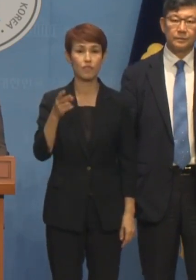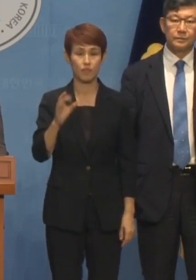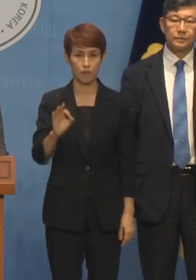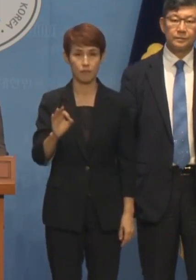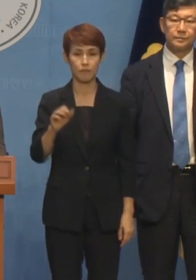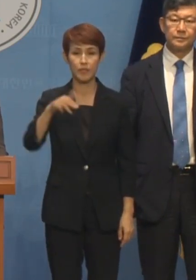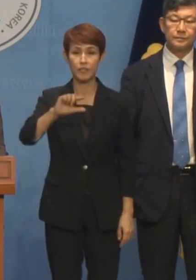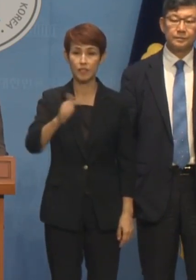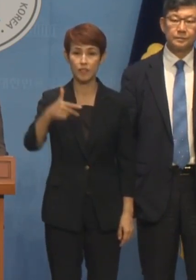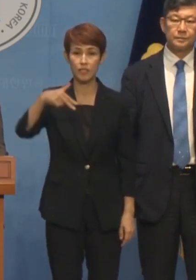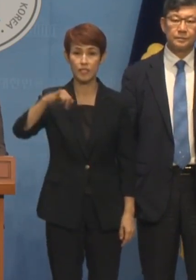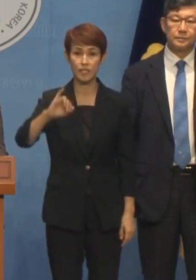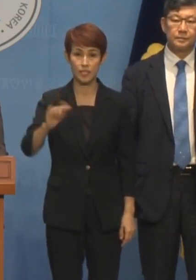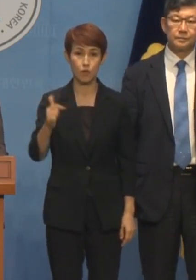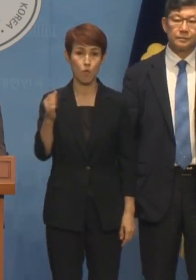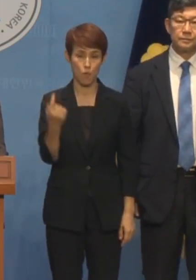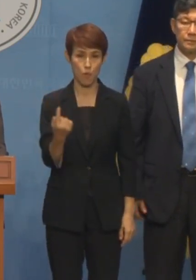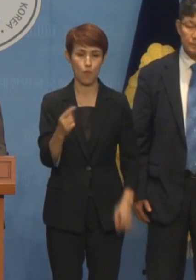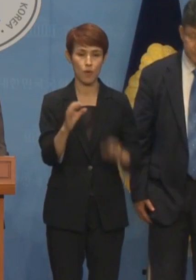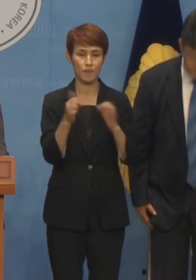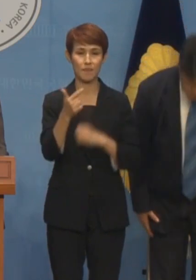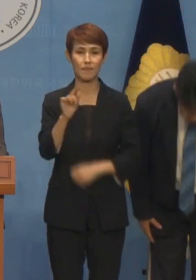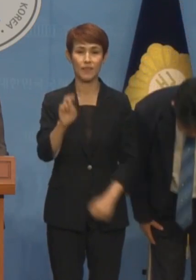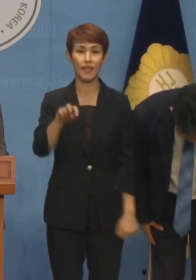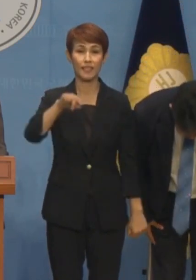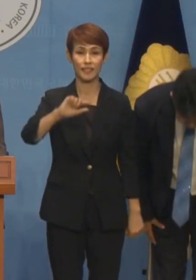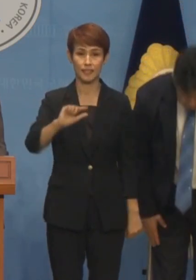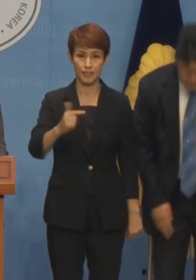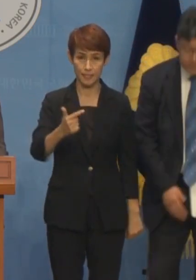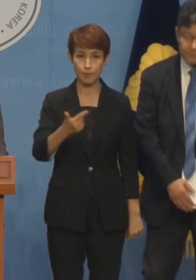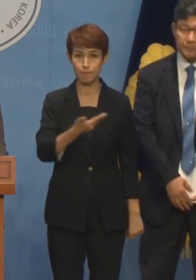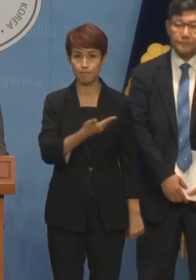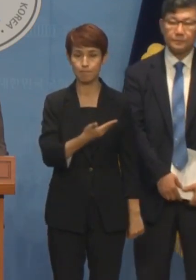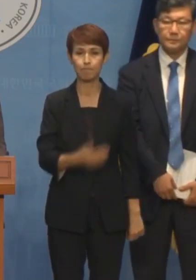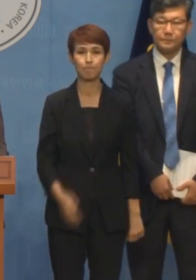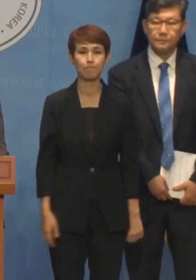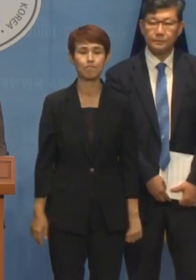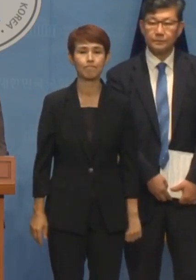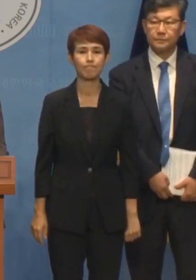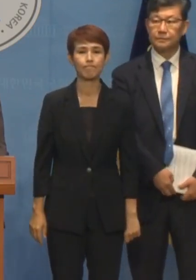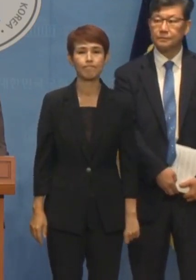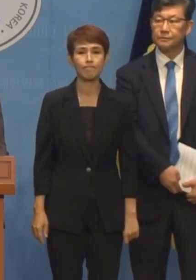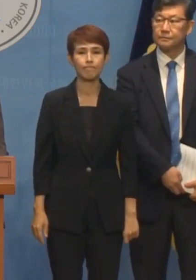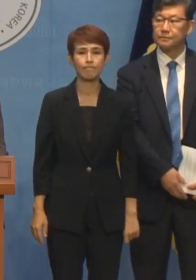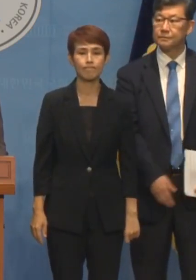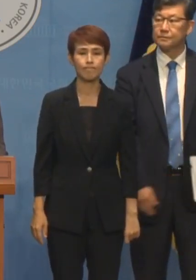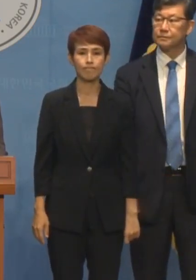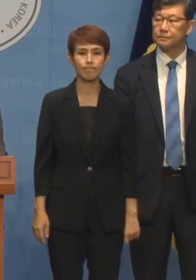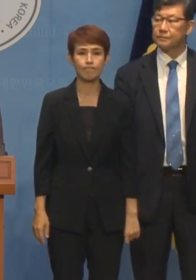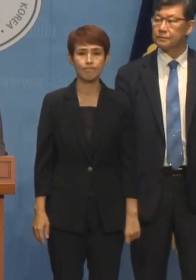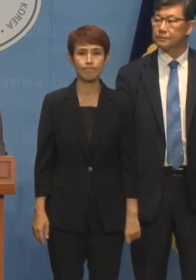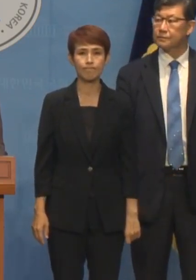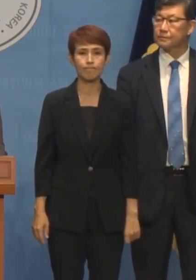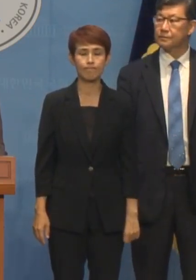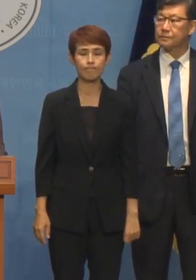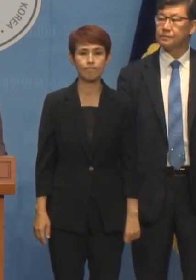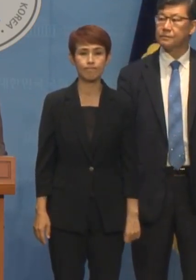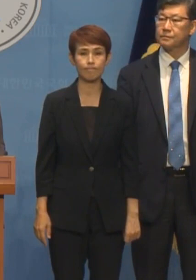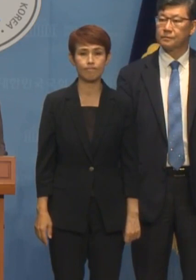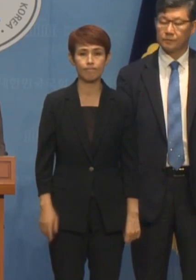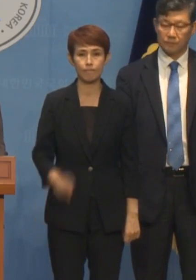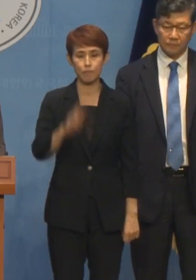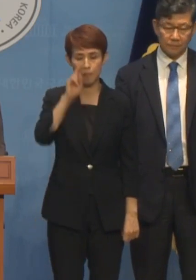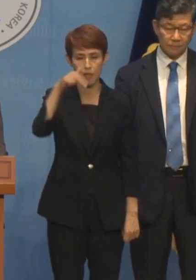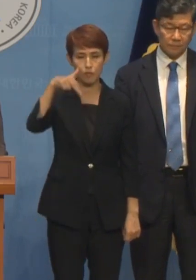천준호 의원님 오셨습니다. 김남근 의원님 오셨습니다. 기자회견문을 낭독해 드리도록 하겠습니다. 기자회견문은